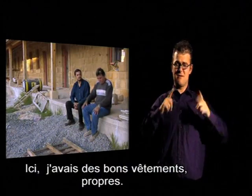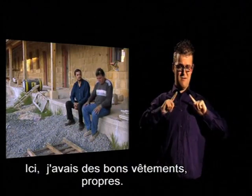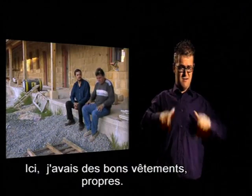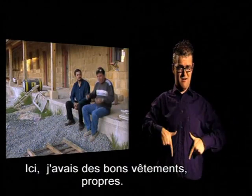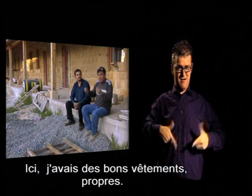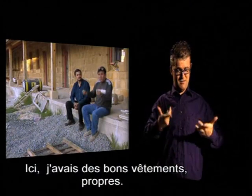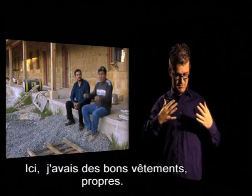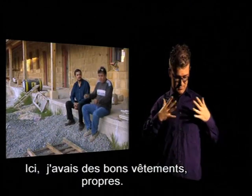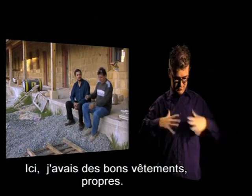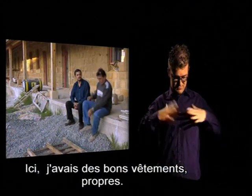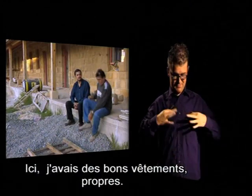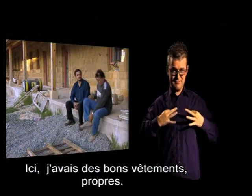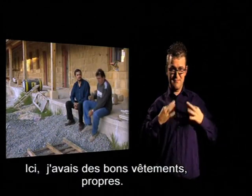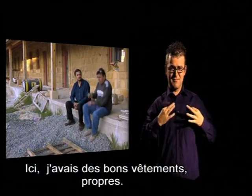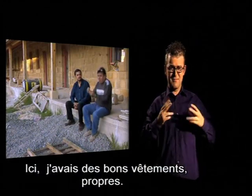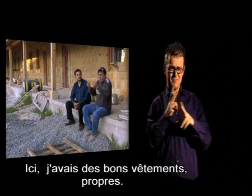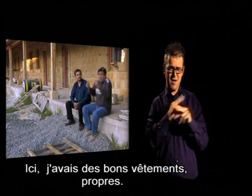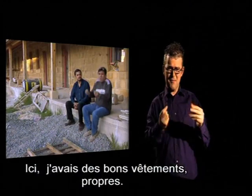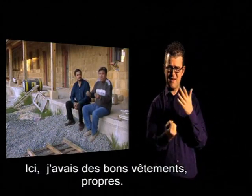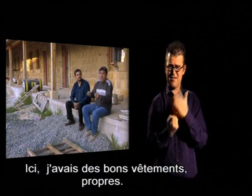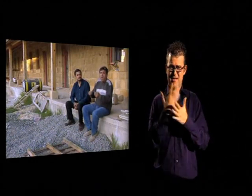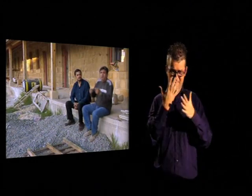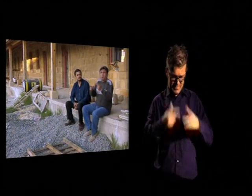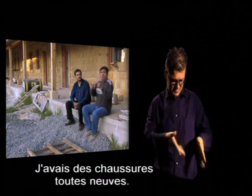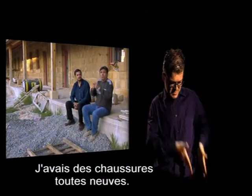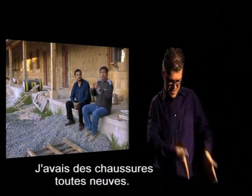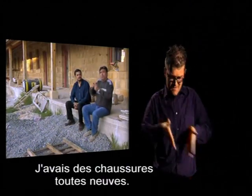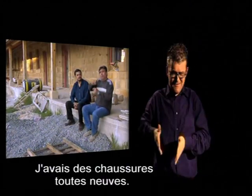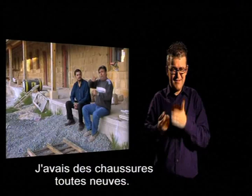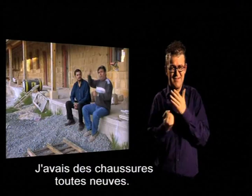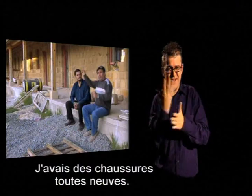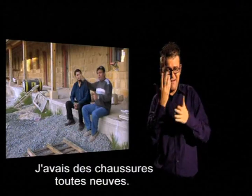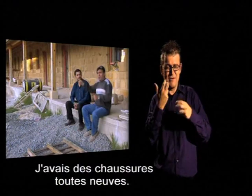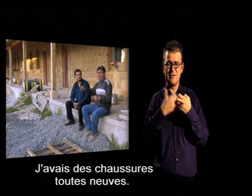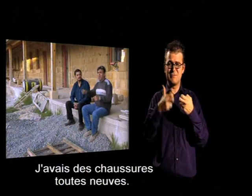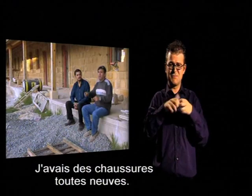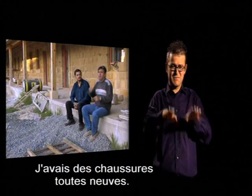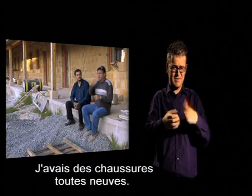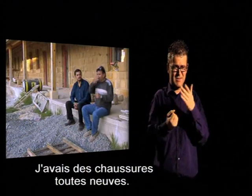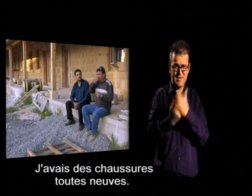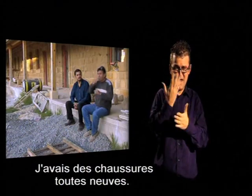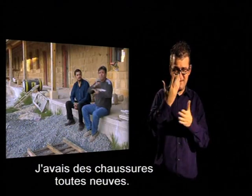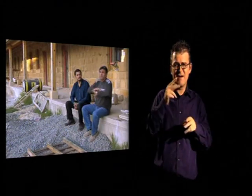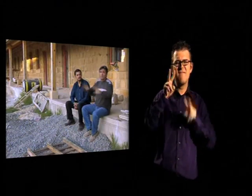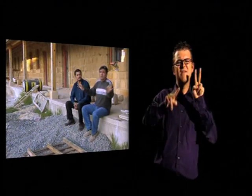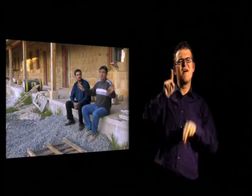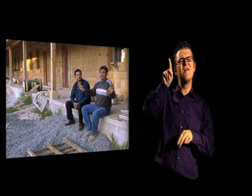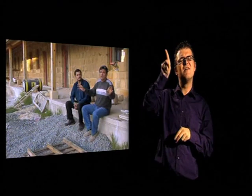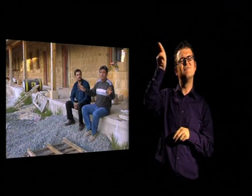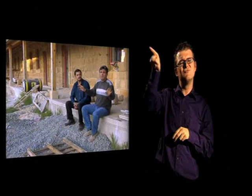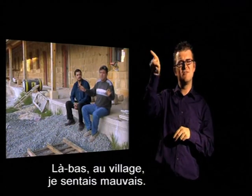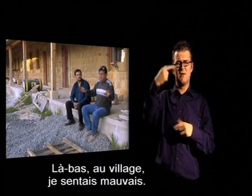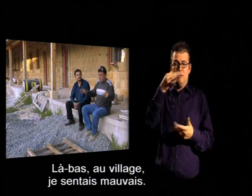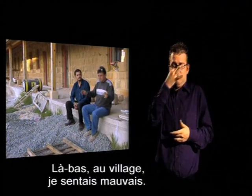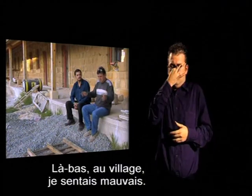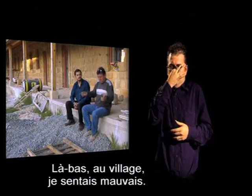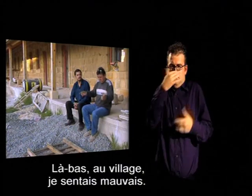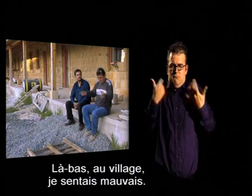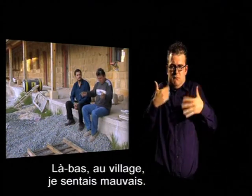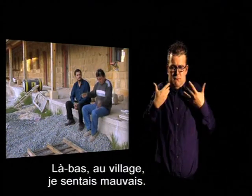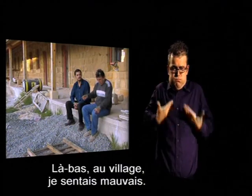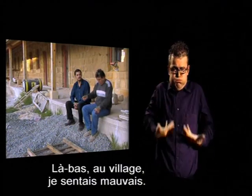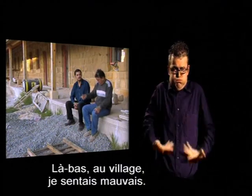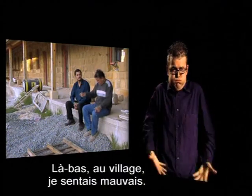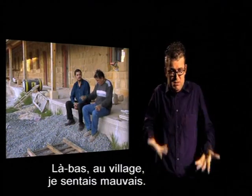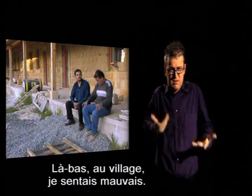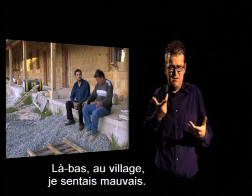Ici, j'avais des bons vêtements. Propres. J'avais des chaussures. Toutes neuves. Là-bas, au village,